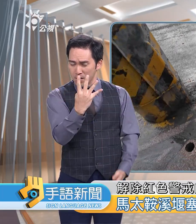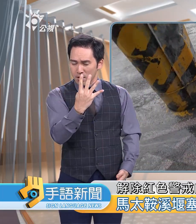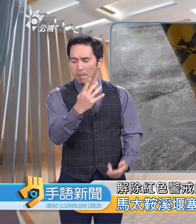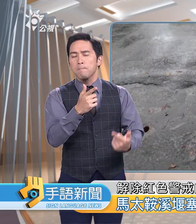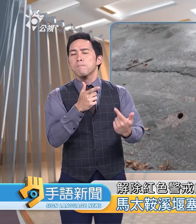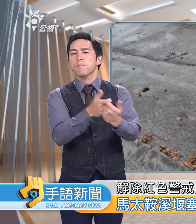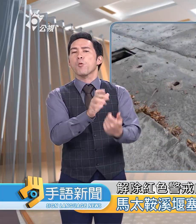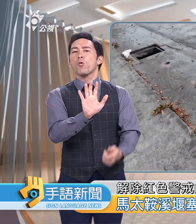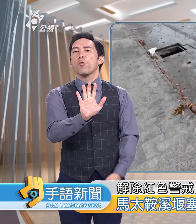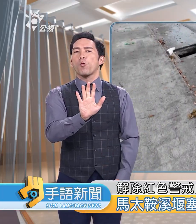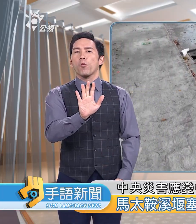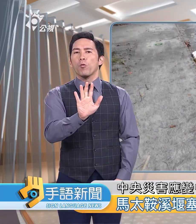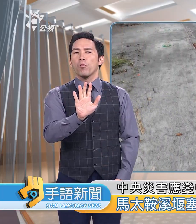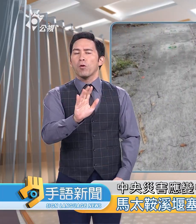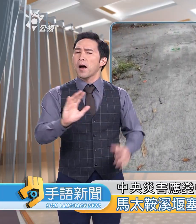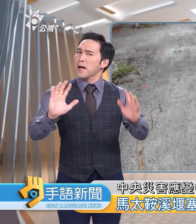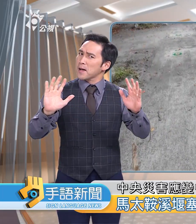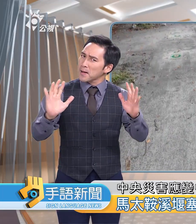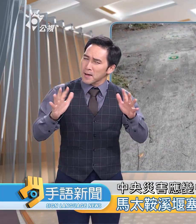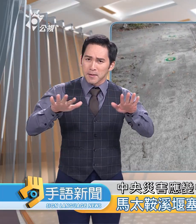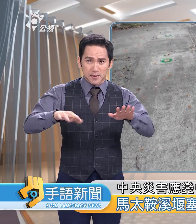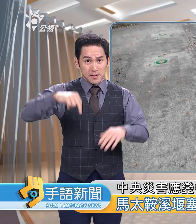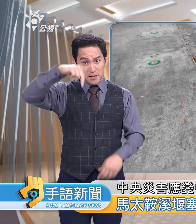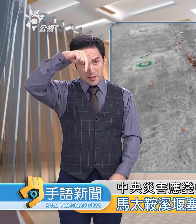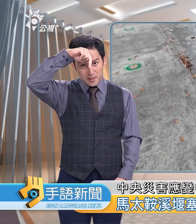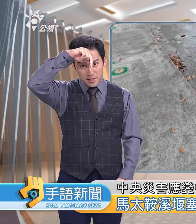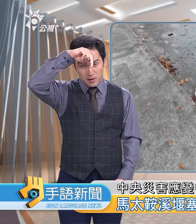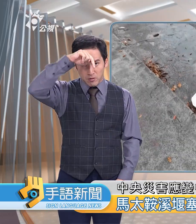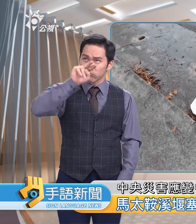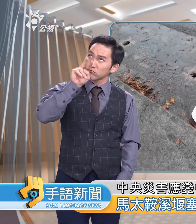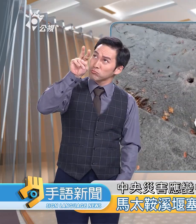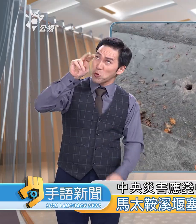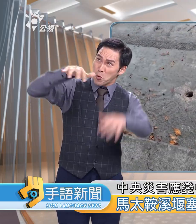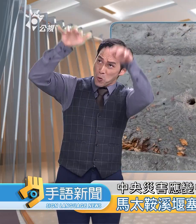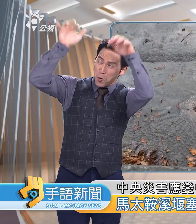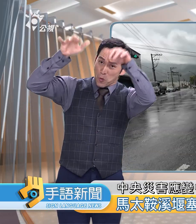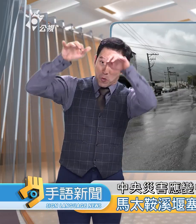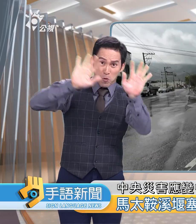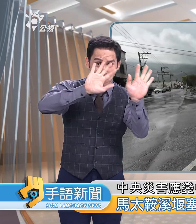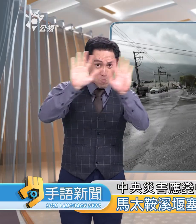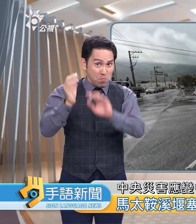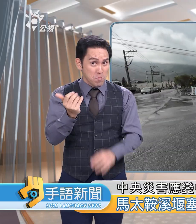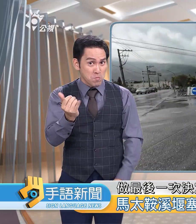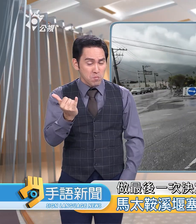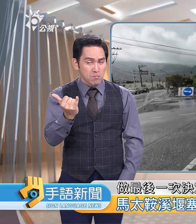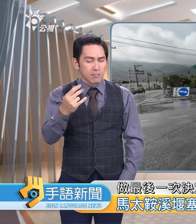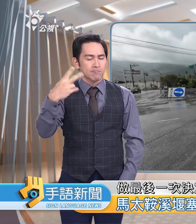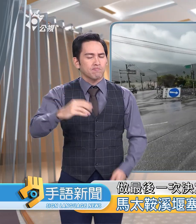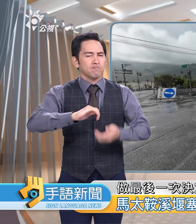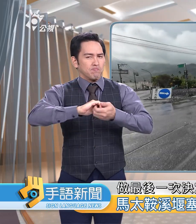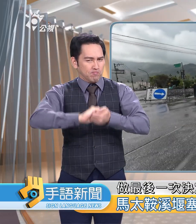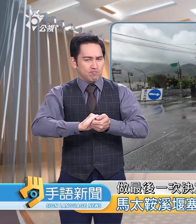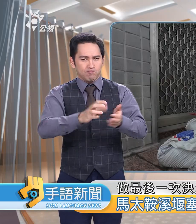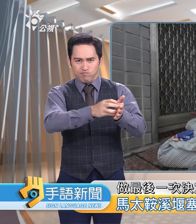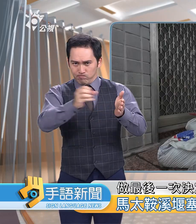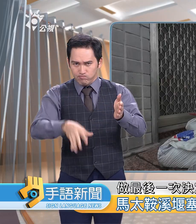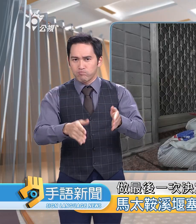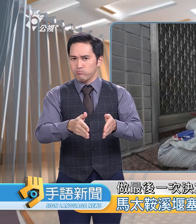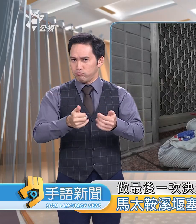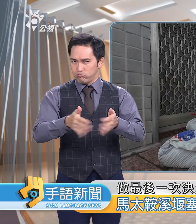要件后，中央灾害应变中心预计今天下午做最后一次决定，是否调降